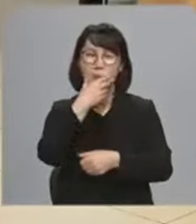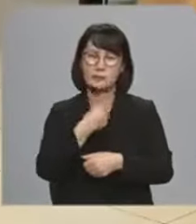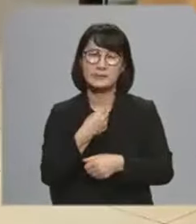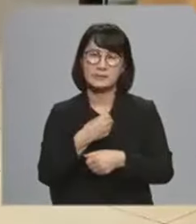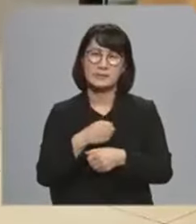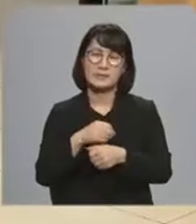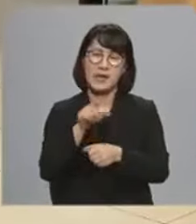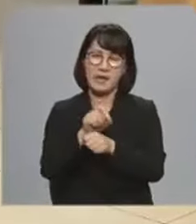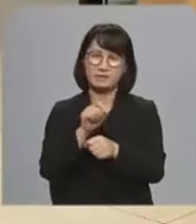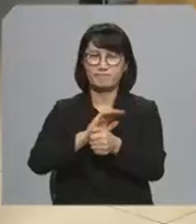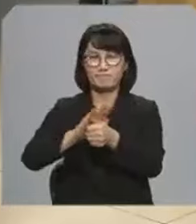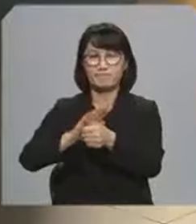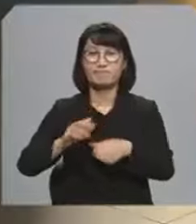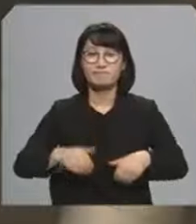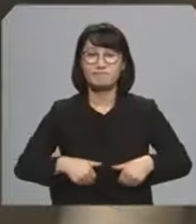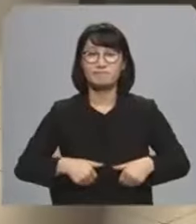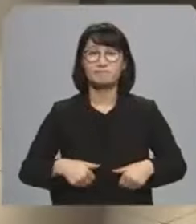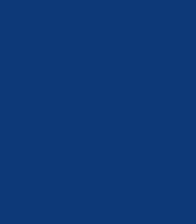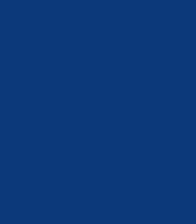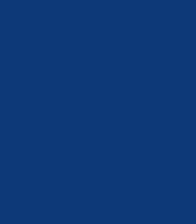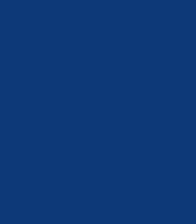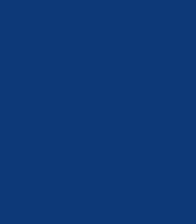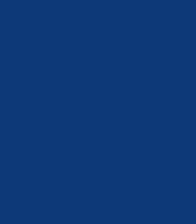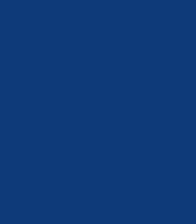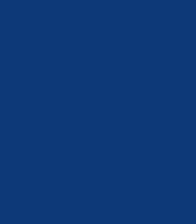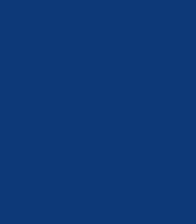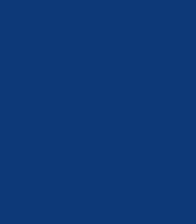뉴스 김지훈입니다 l